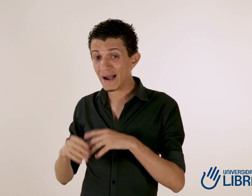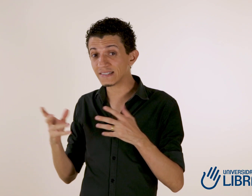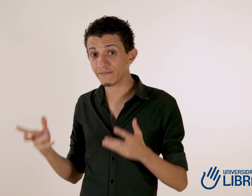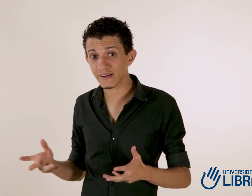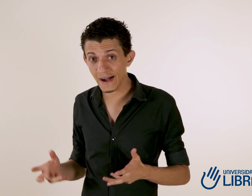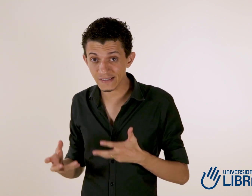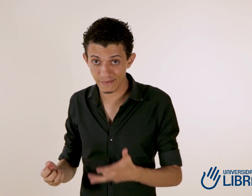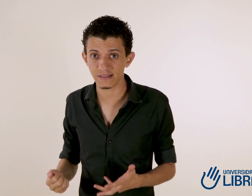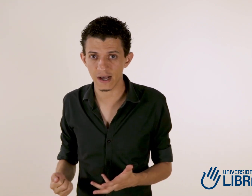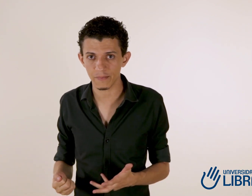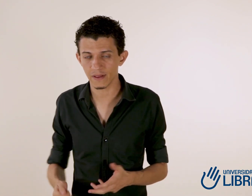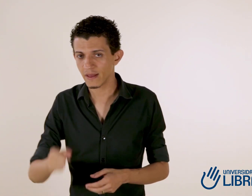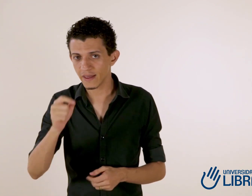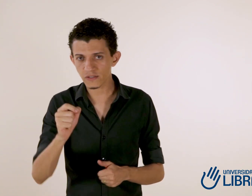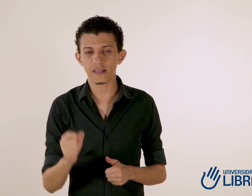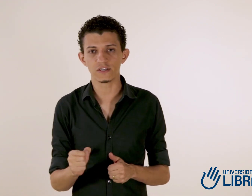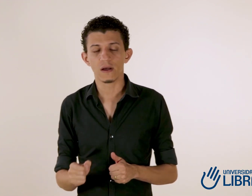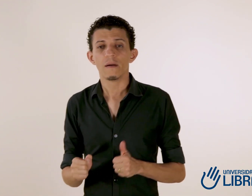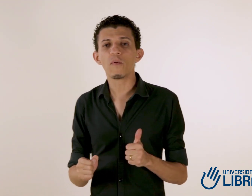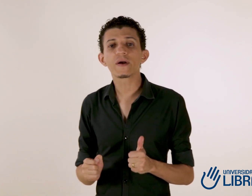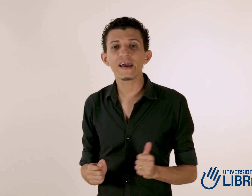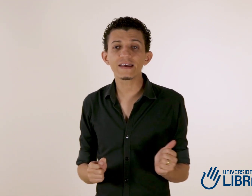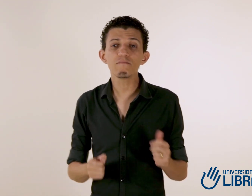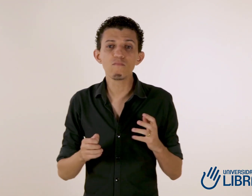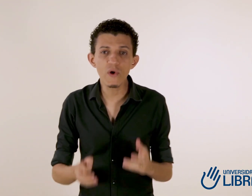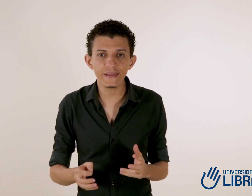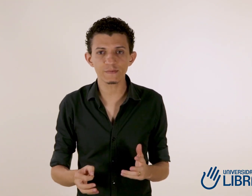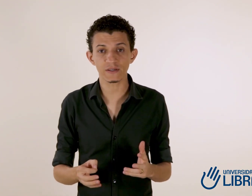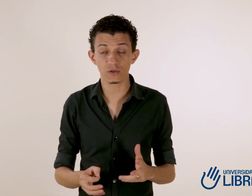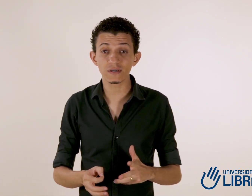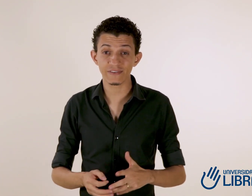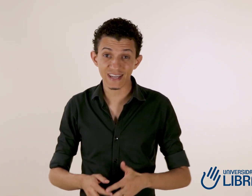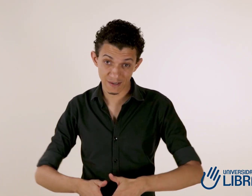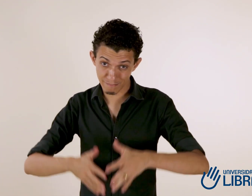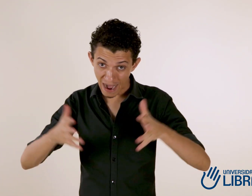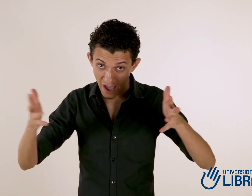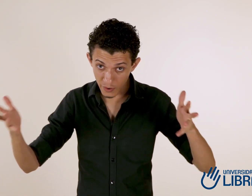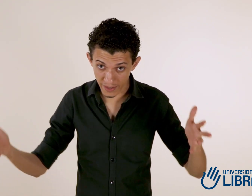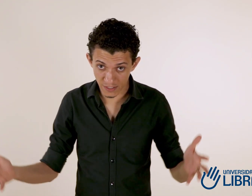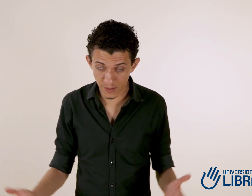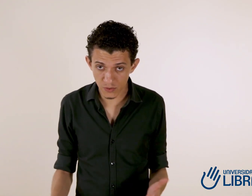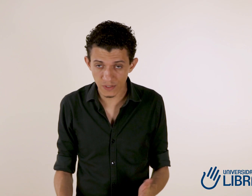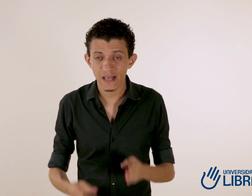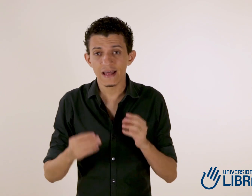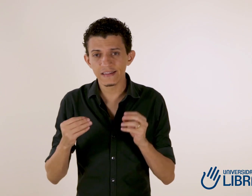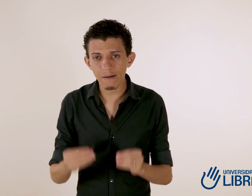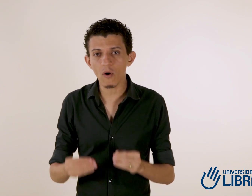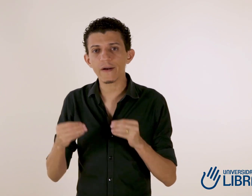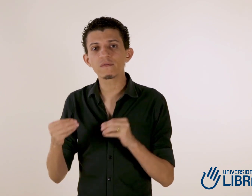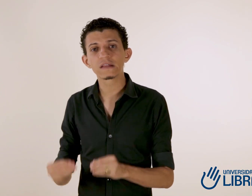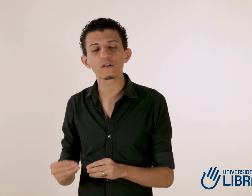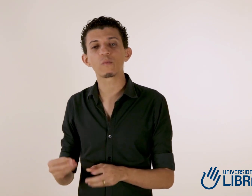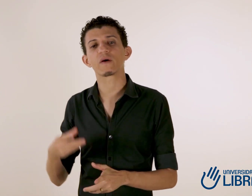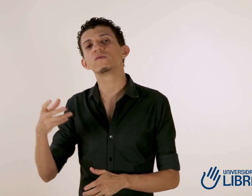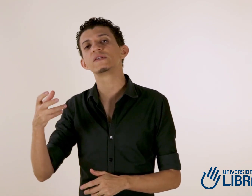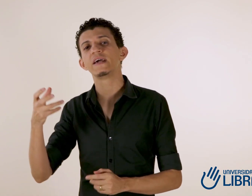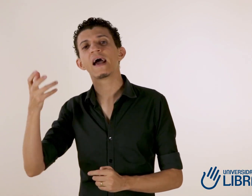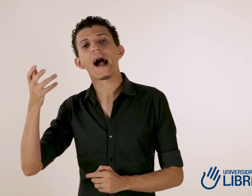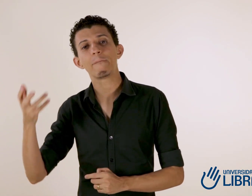mais eficaz e mais rápida? É o seguinte, por que muitas pessoas, na verdade a maioria das pessoas, demoram tanto para conseguir